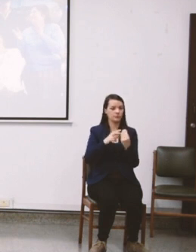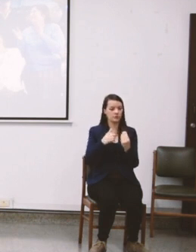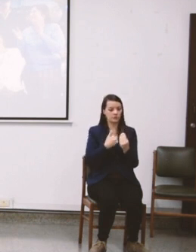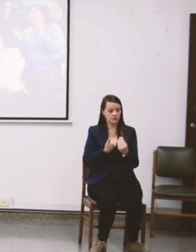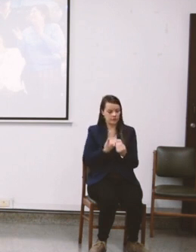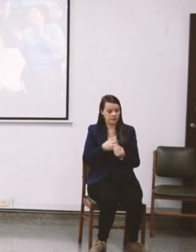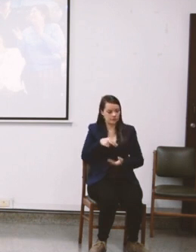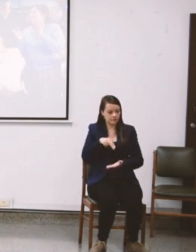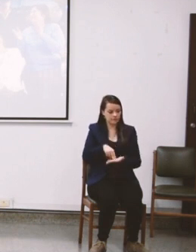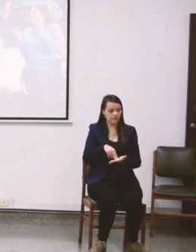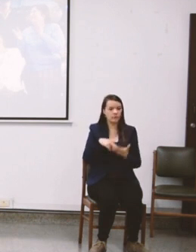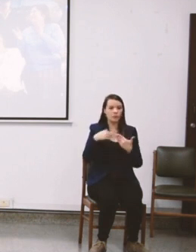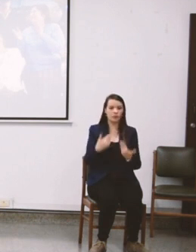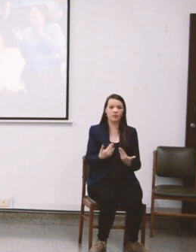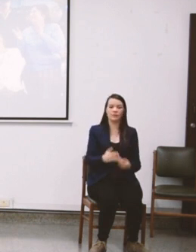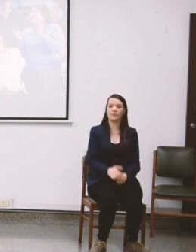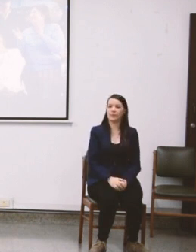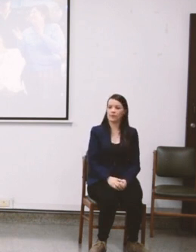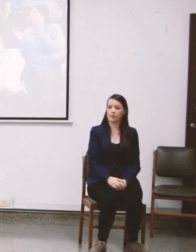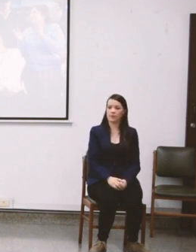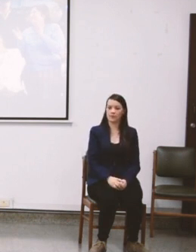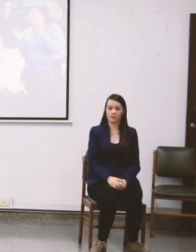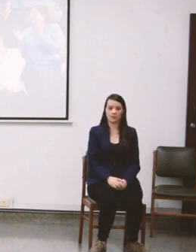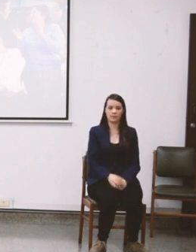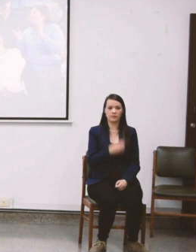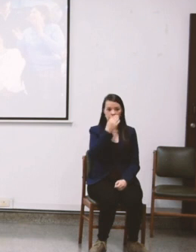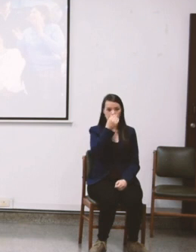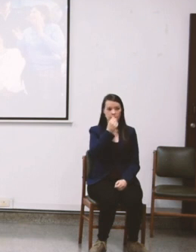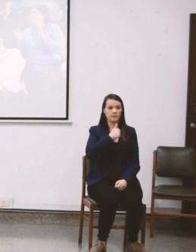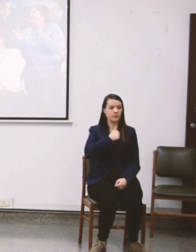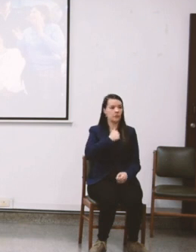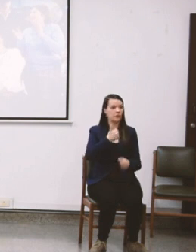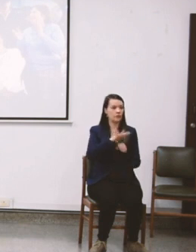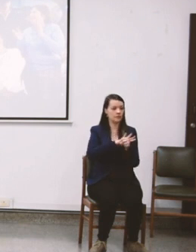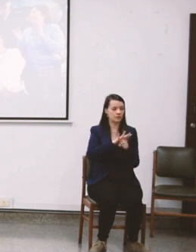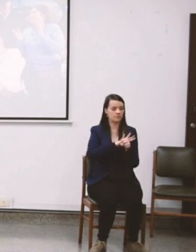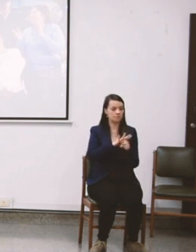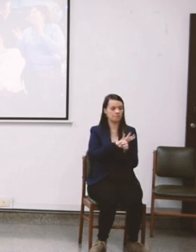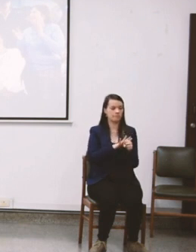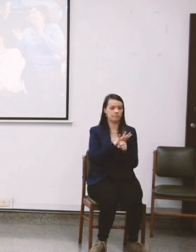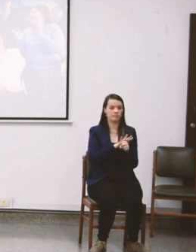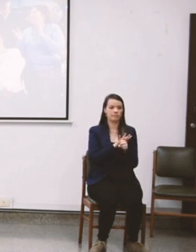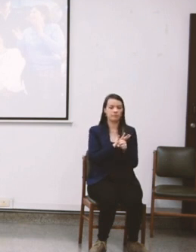cómo ha encontrado formas también de subvertir ese tipo de situaciones. Un poco más es como